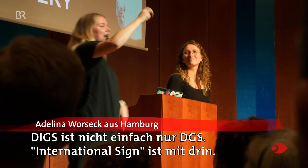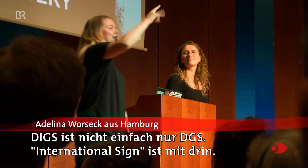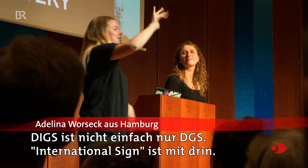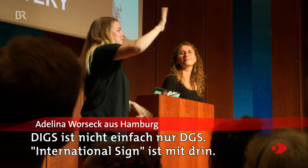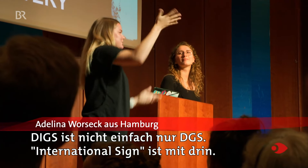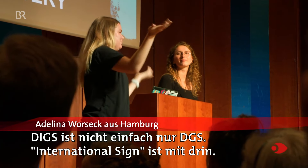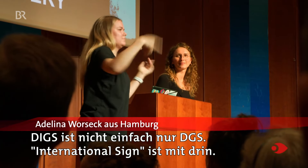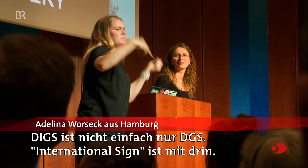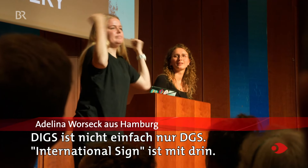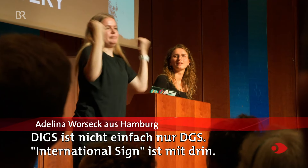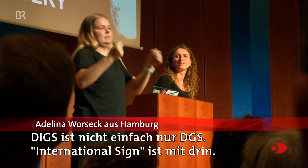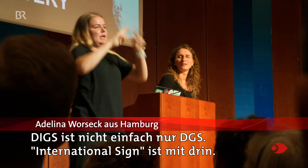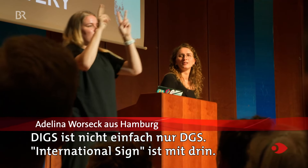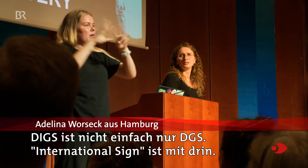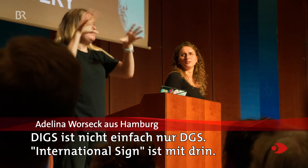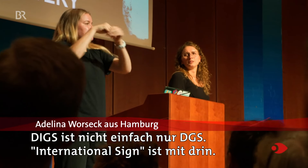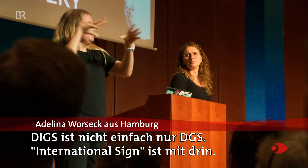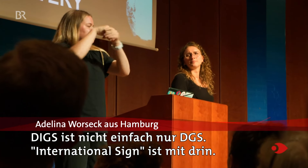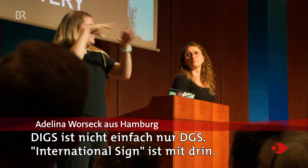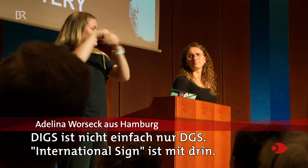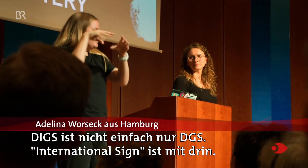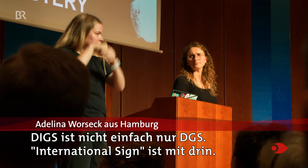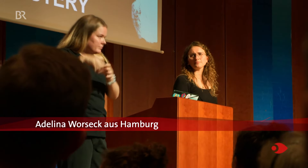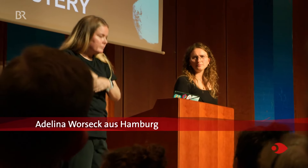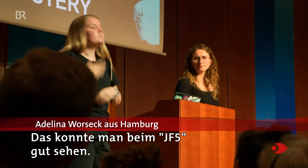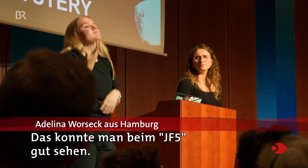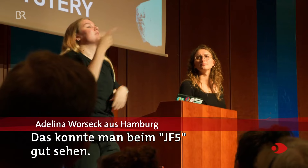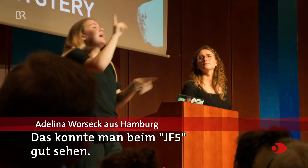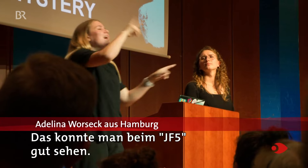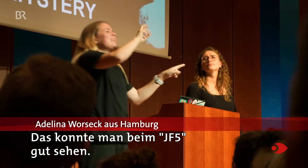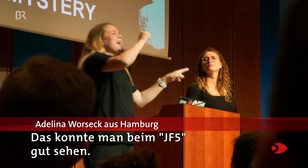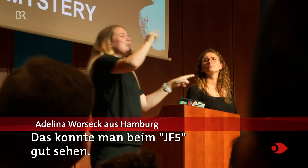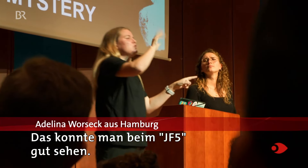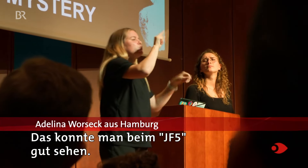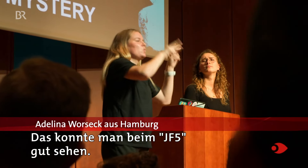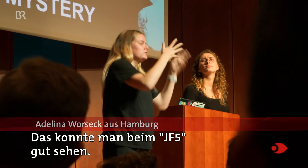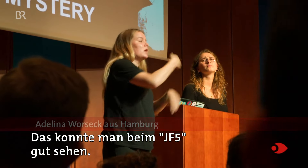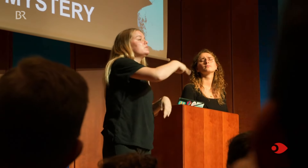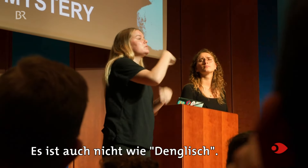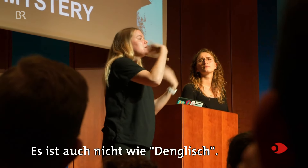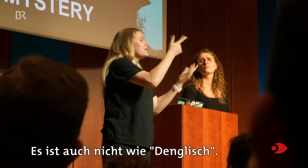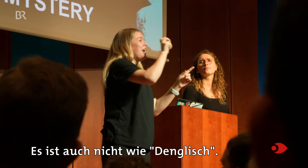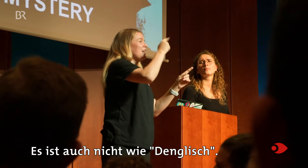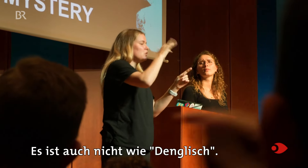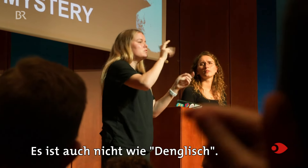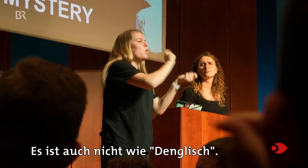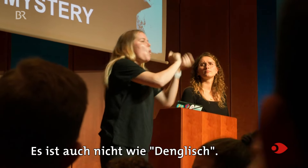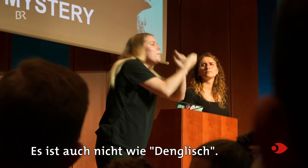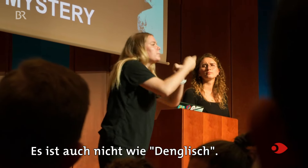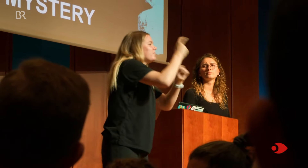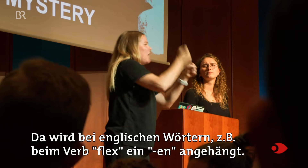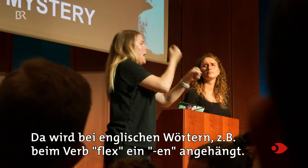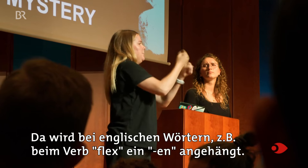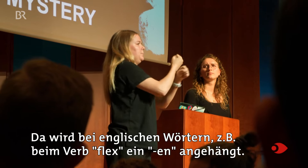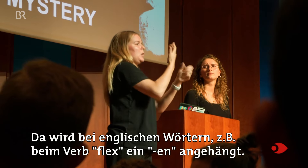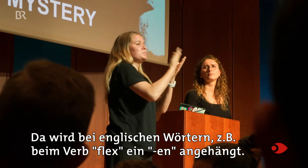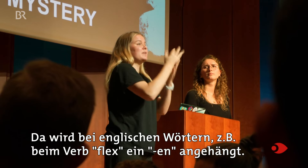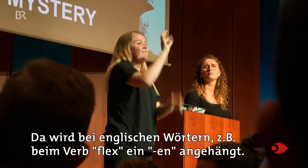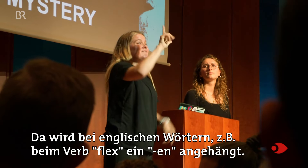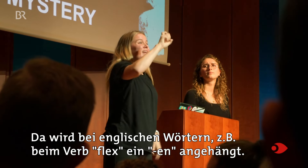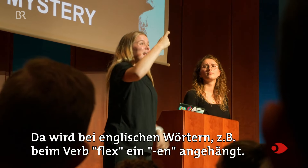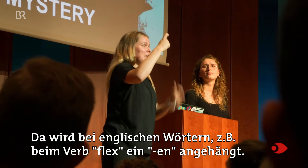DIGS ist nicht einfach nur DGS. International Sign ist mit drin. Das konnte man beim JF5 gut sehen. Es ist auch nicht wie Denglisch. Da wird bei